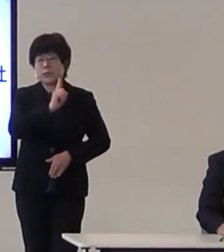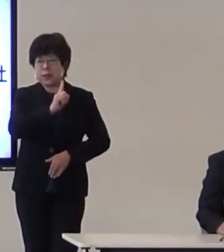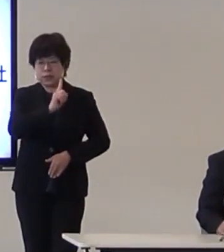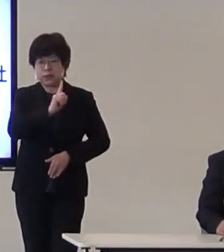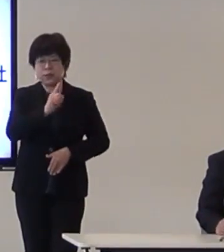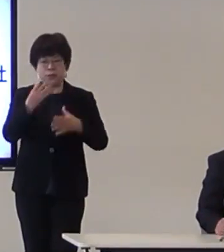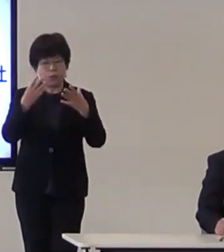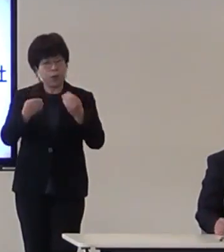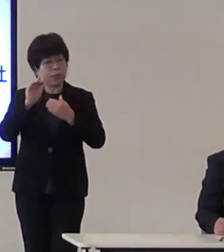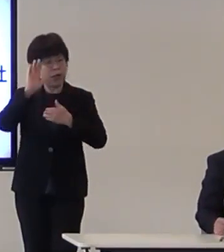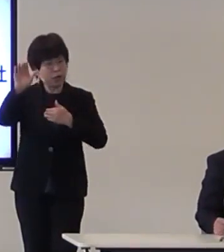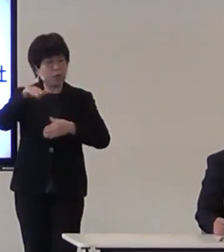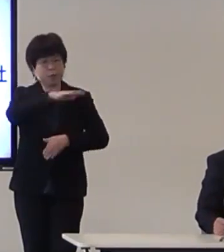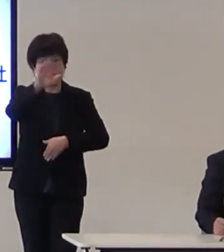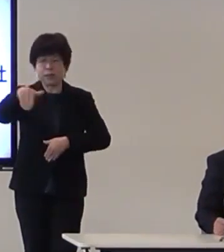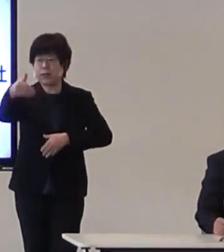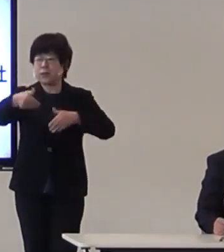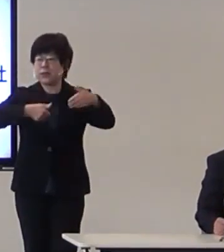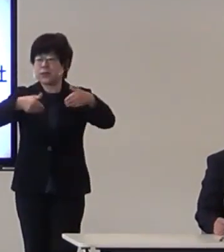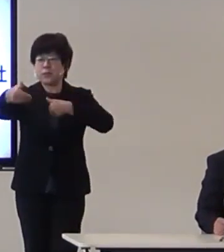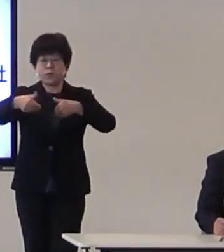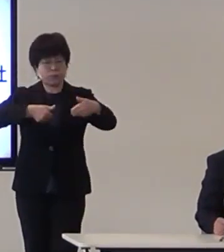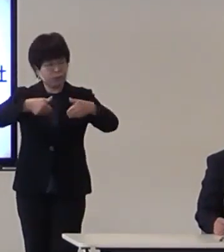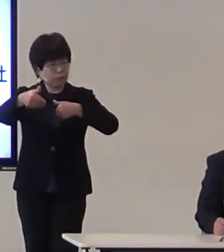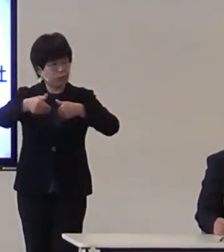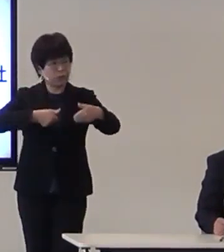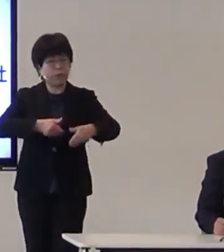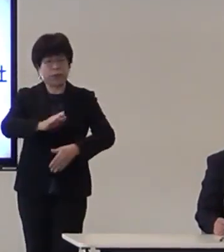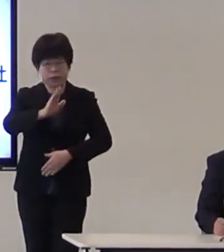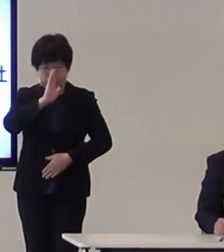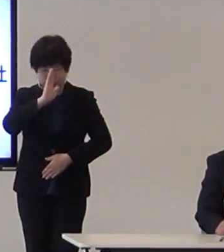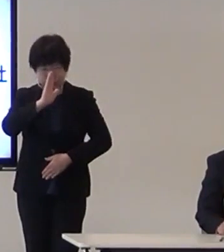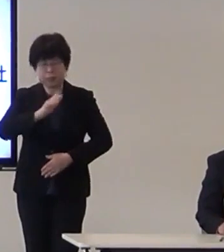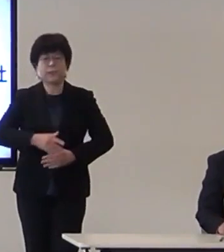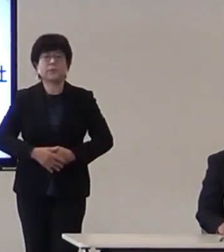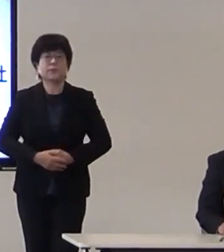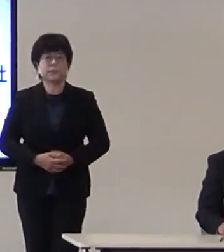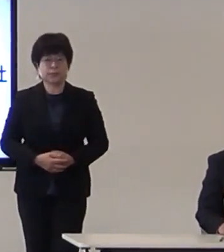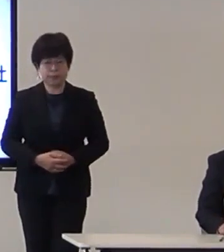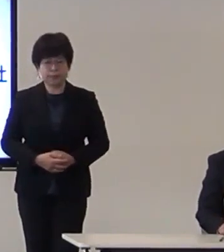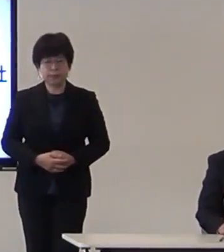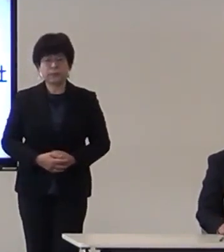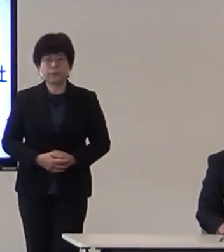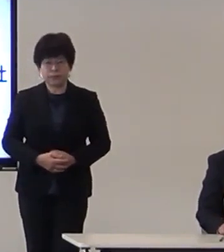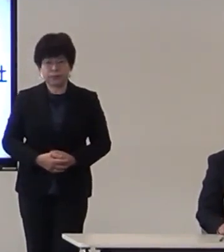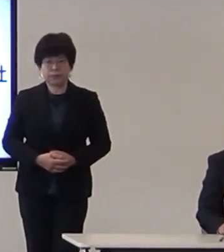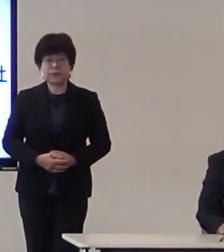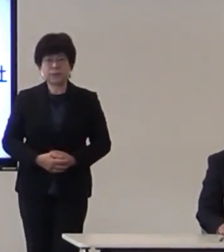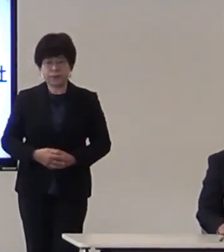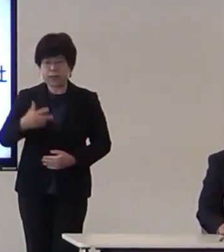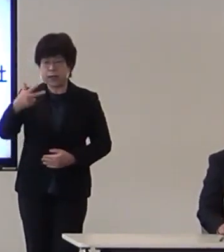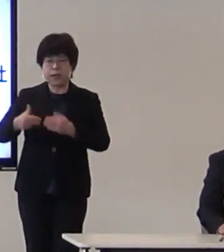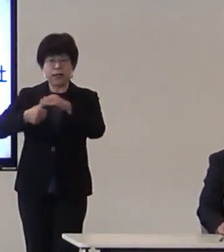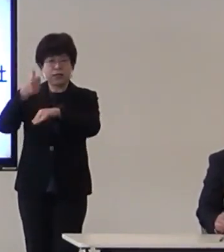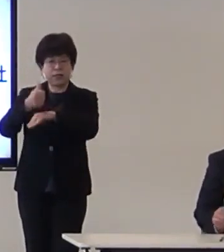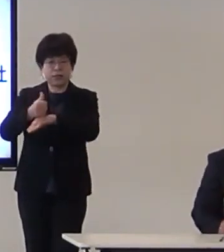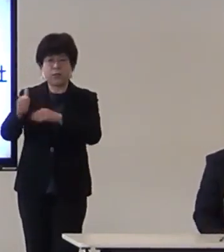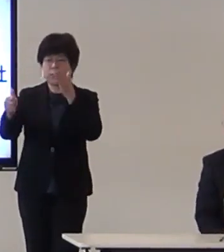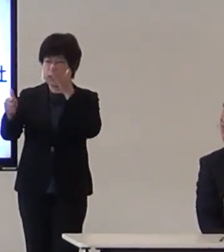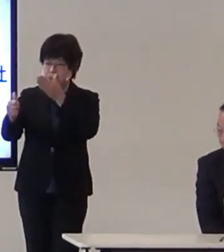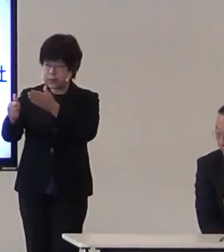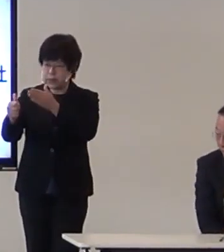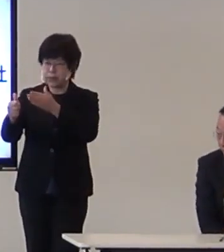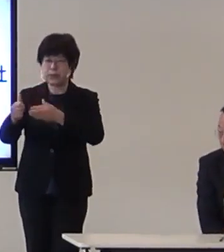報道の皆様のご質問を提示をさせていただきます。ご了承をお願いいたします。それでは最初に樋口市長、よろしくお願いいたします